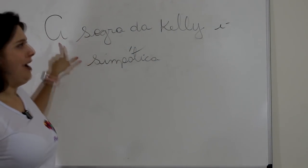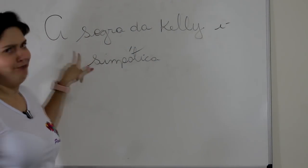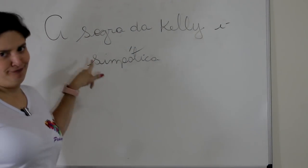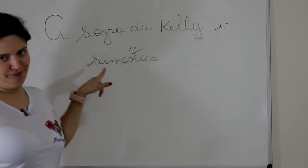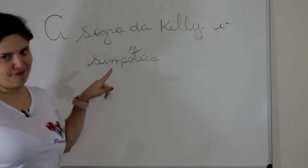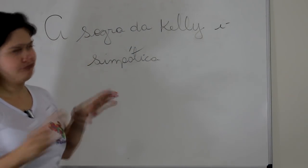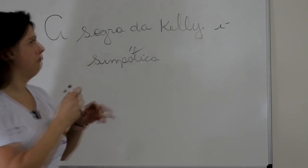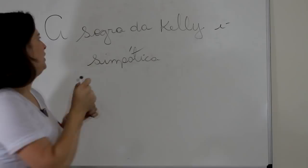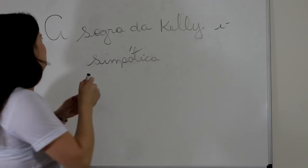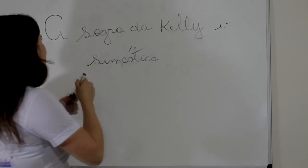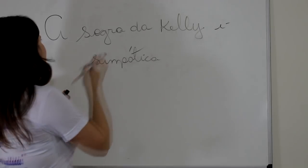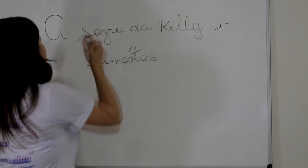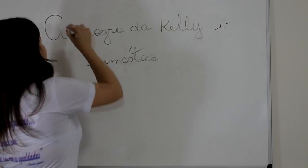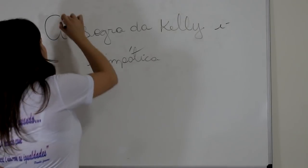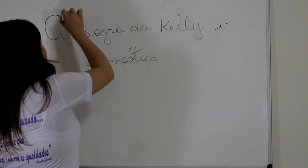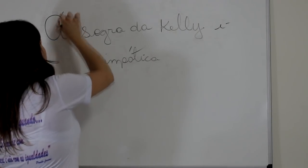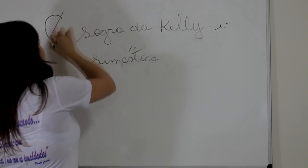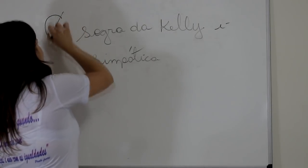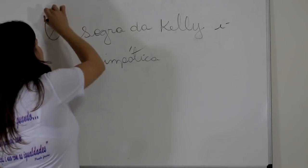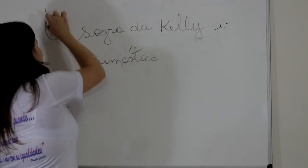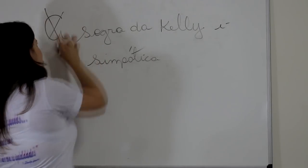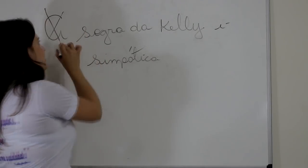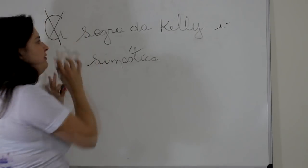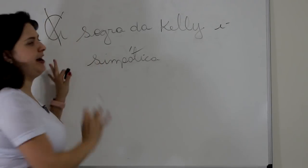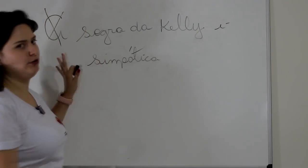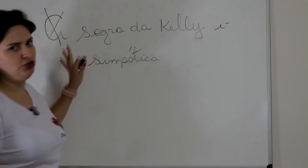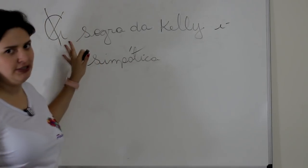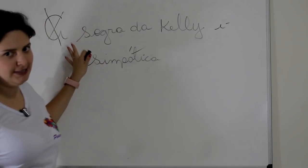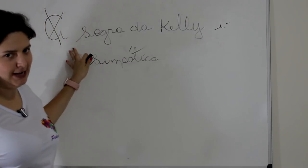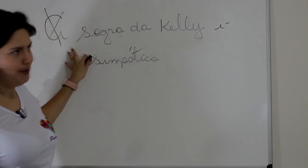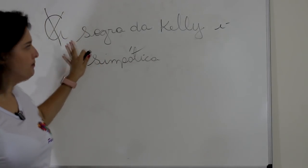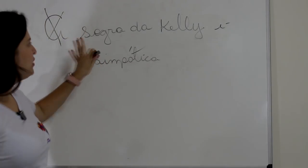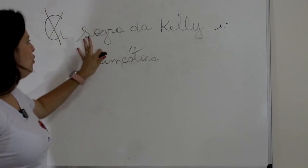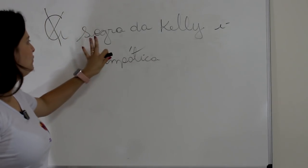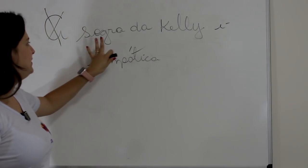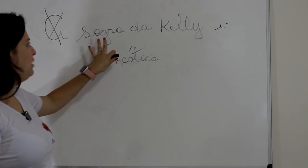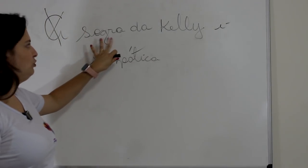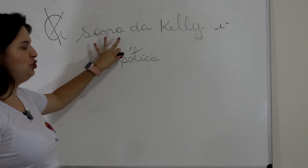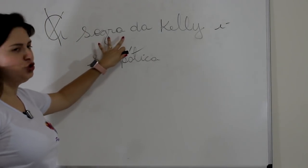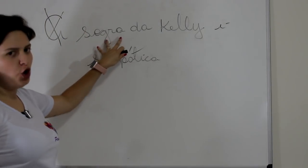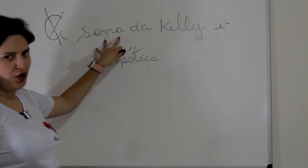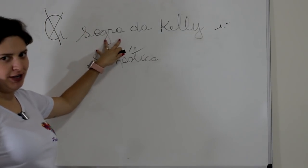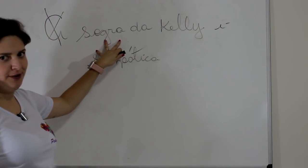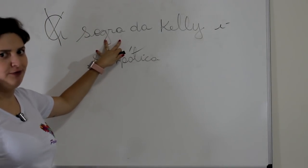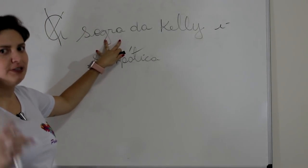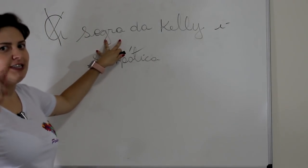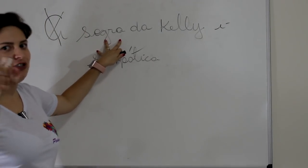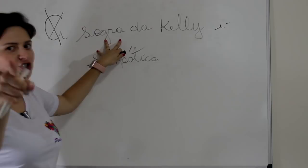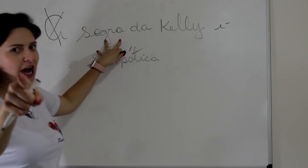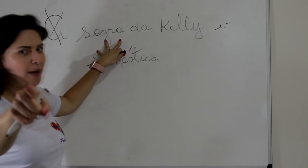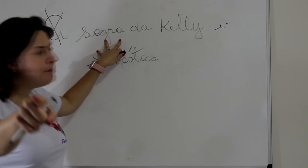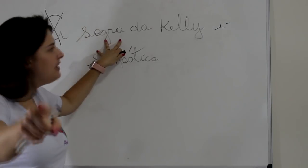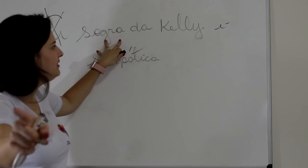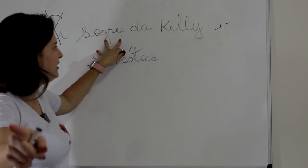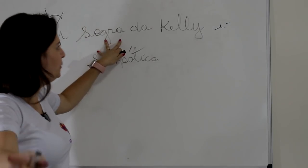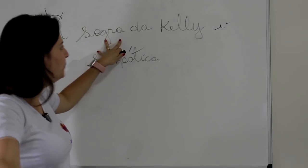A, não tem na Libras, a gente não vai utilizar. O sinal de sogra, você já